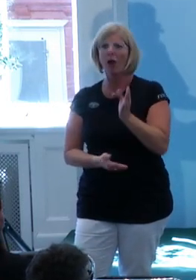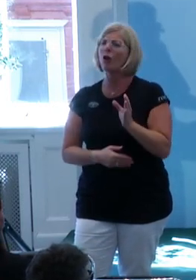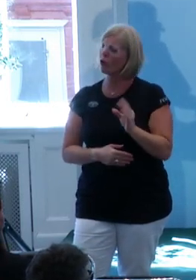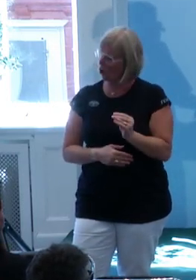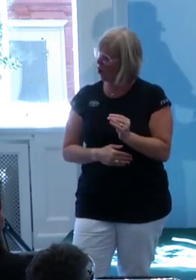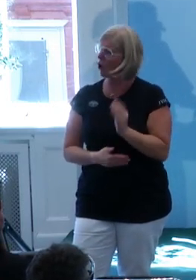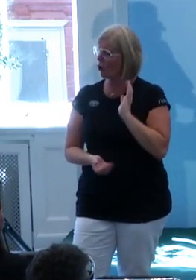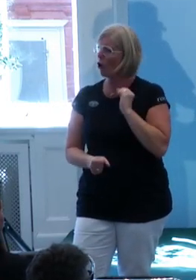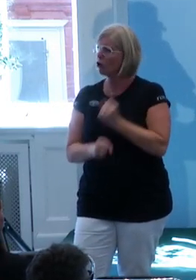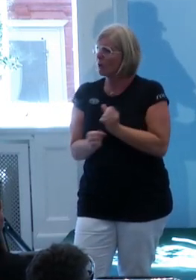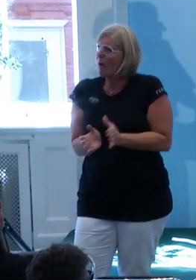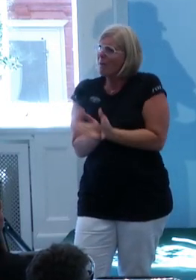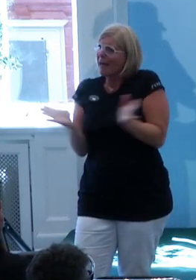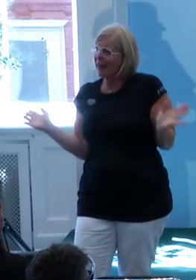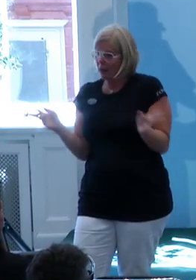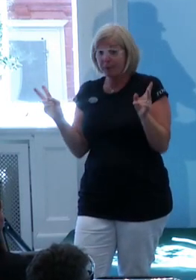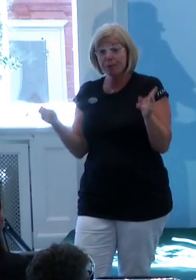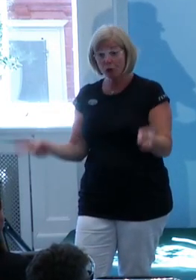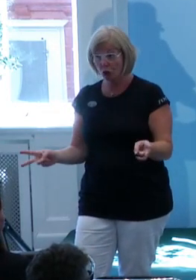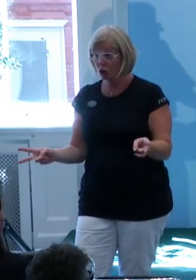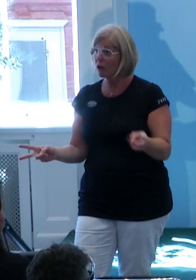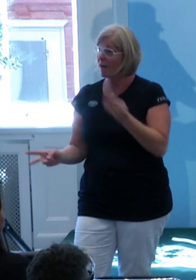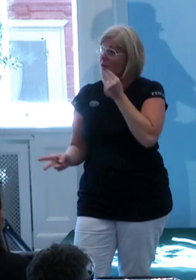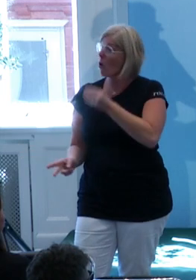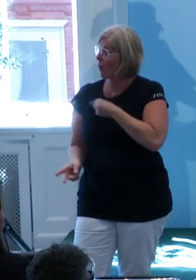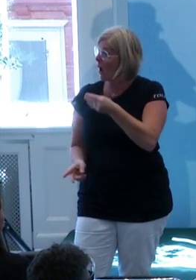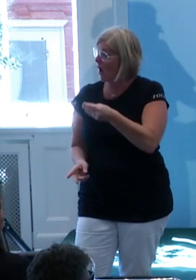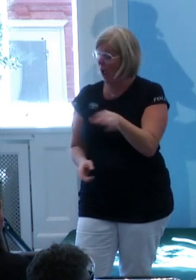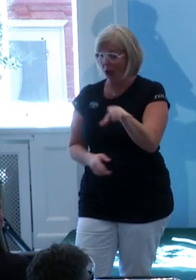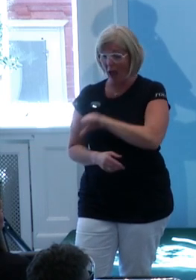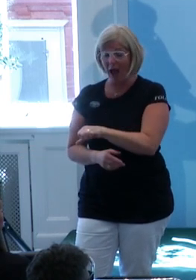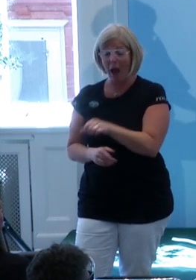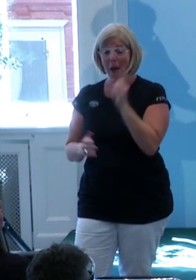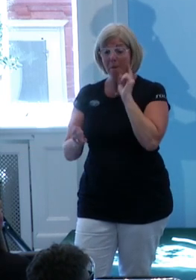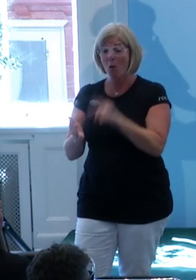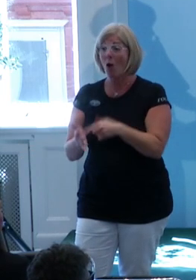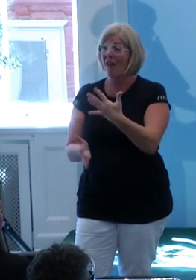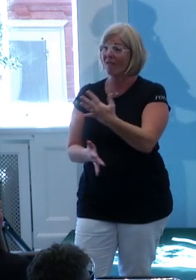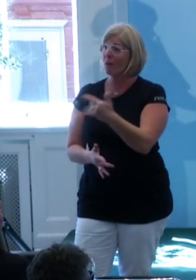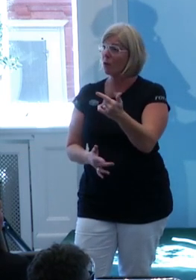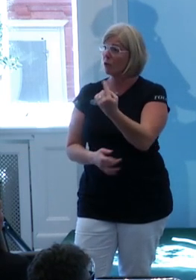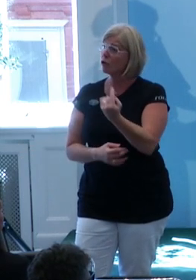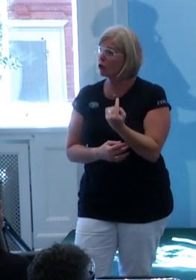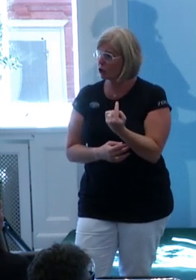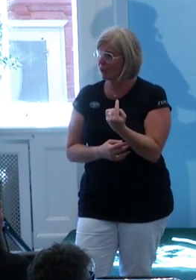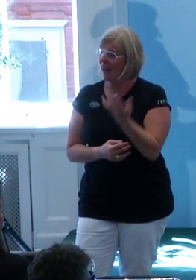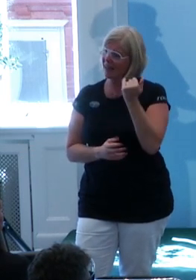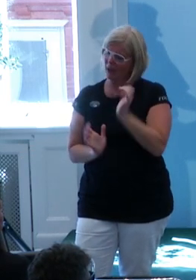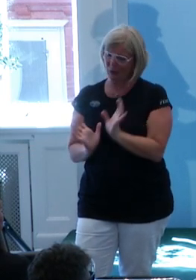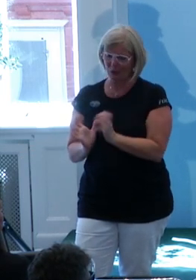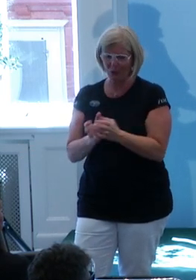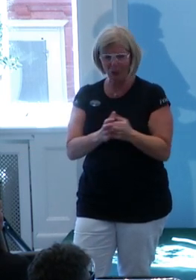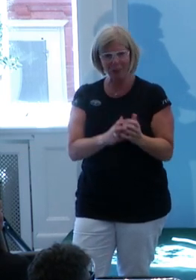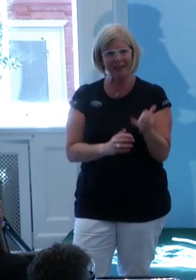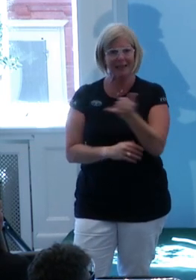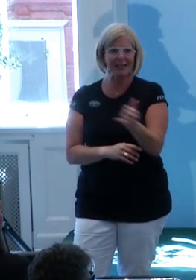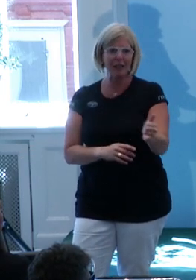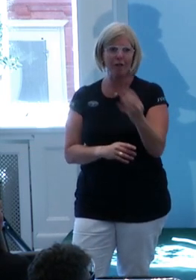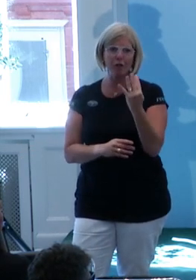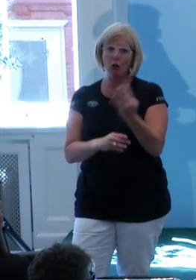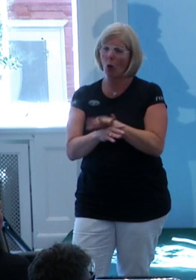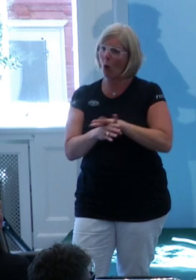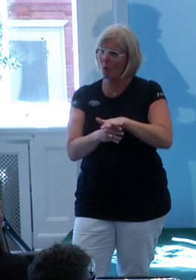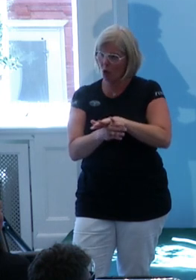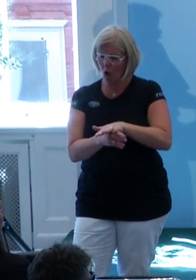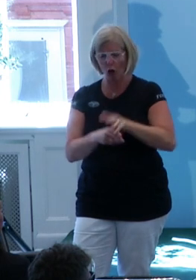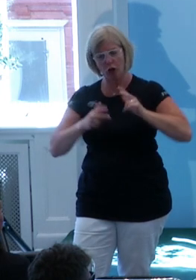på bredden. Alla de mål, de 57 mål som vi satte upp, de kan man gruppera inom 4 områden. Att